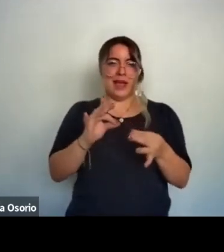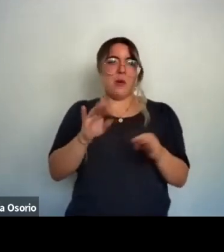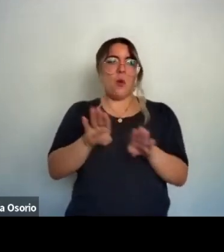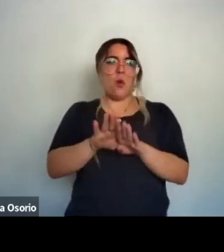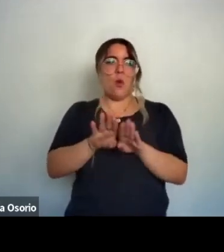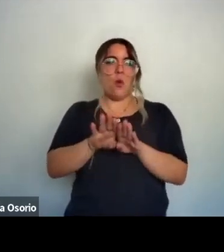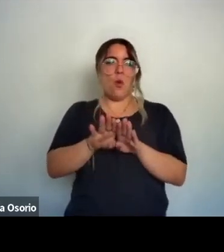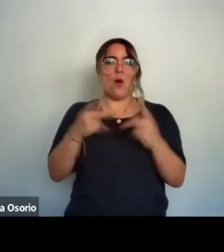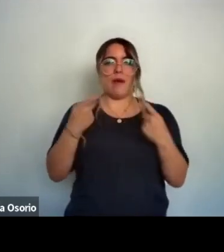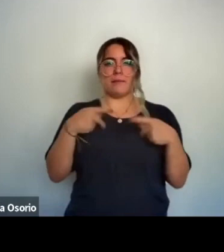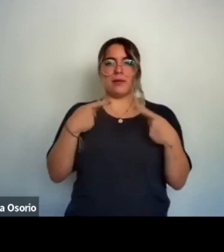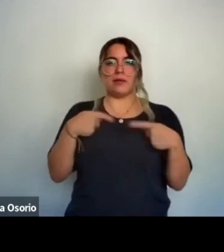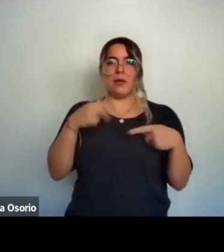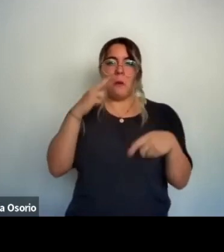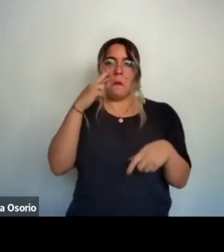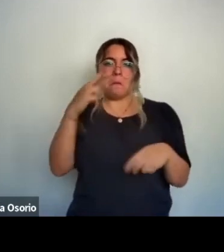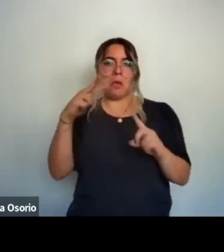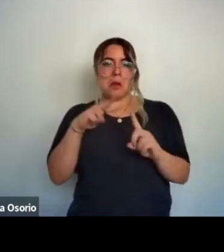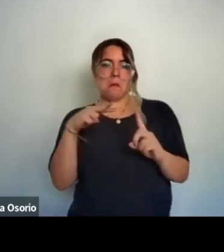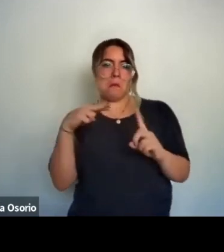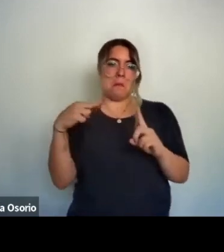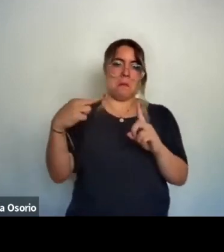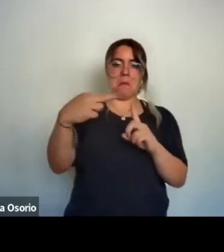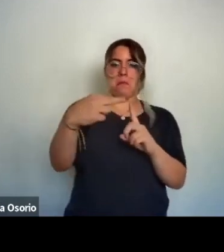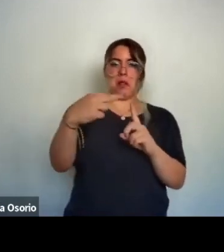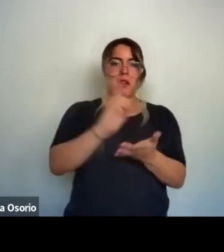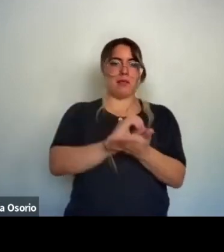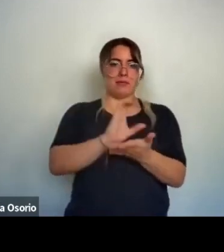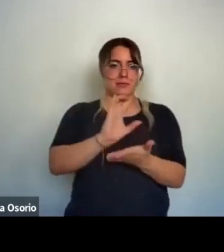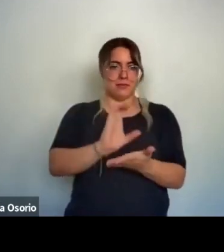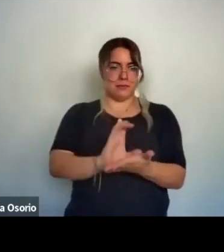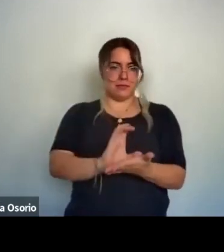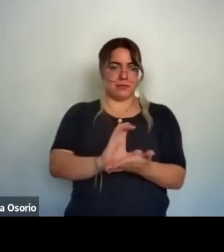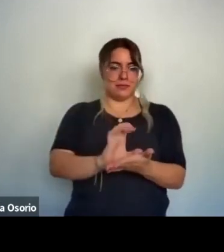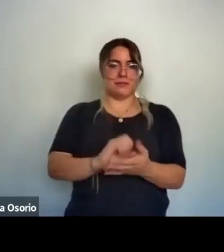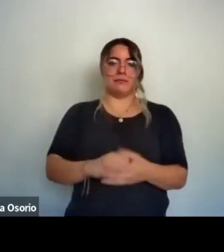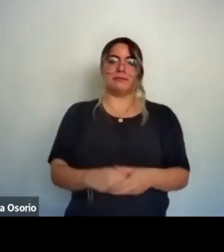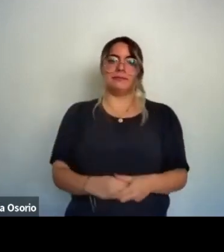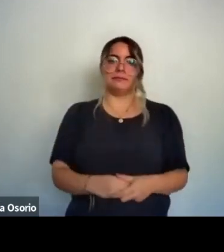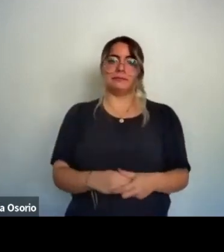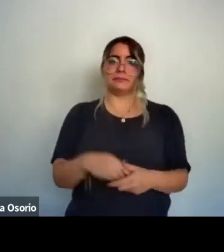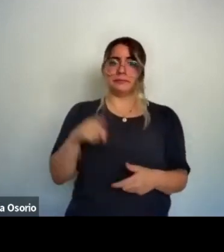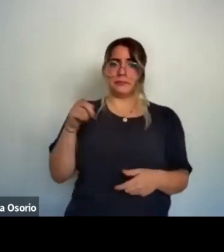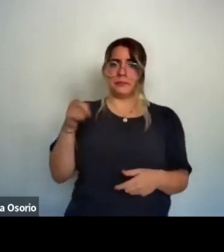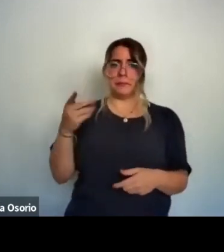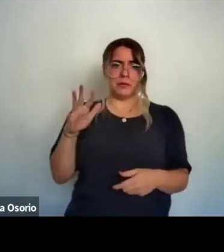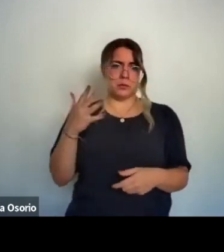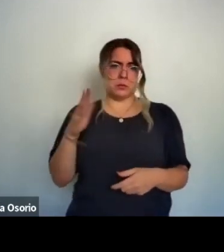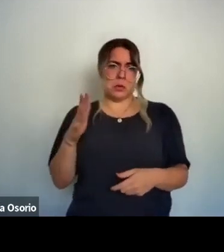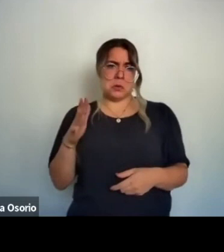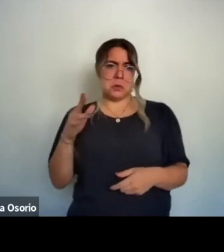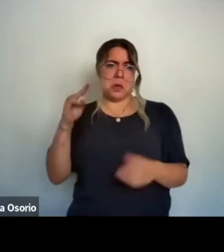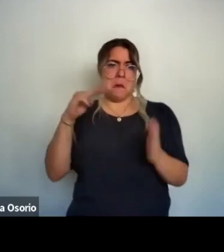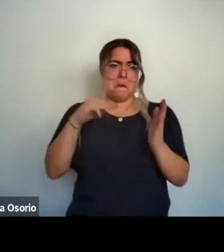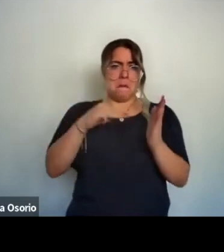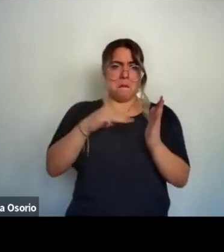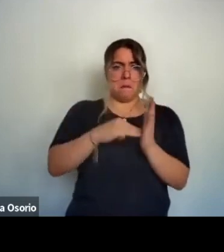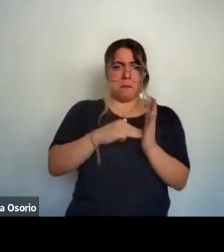que se empieza a asociar desde principios del siglo, finales del 19 y principios del